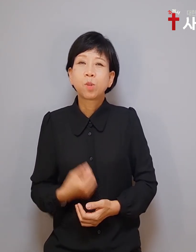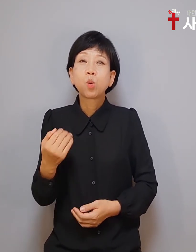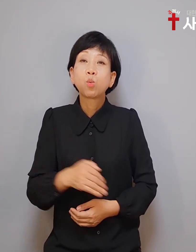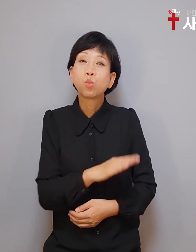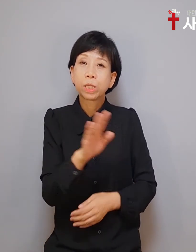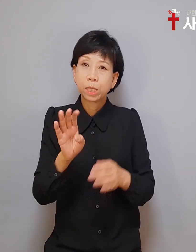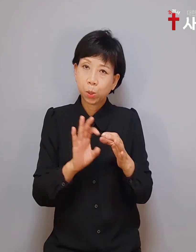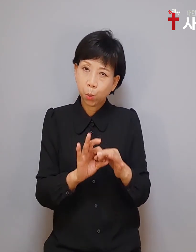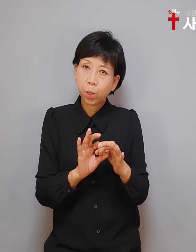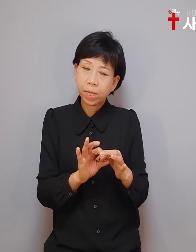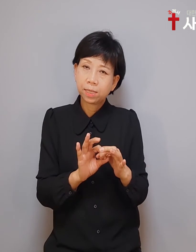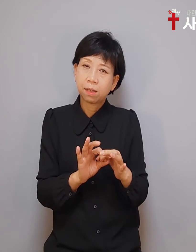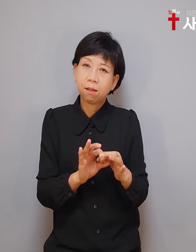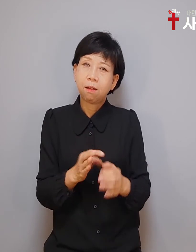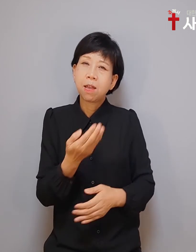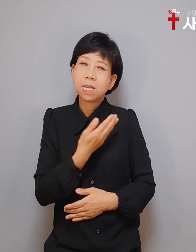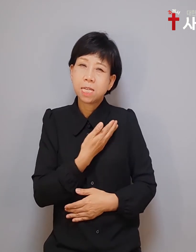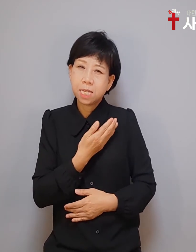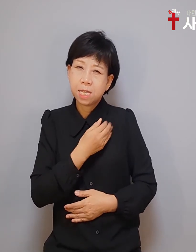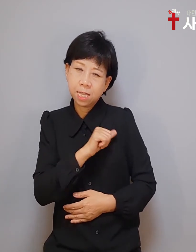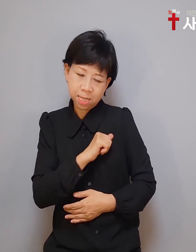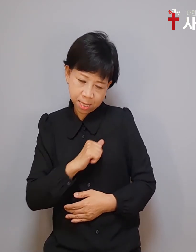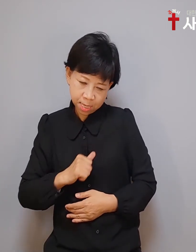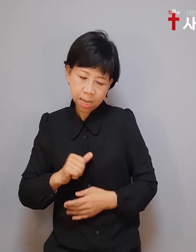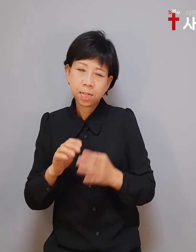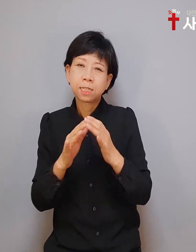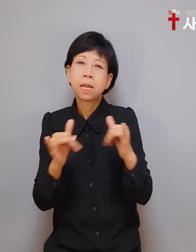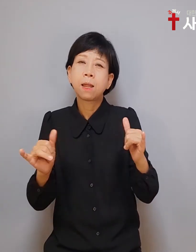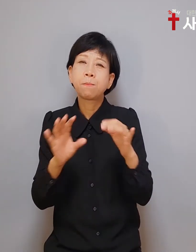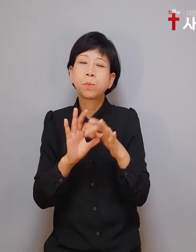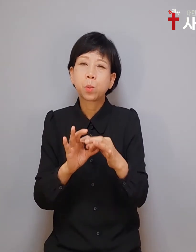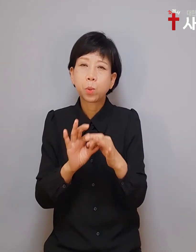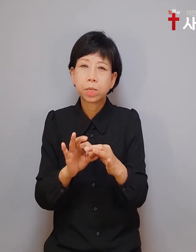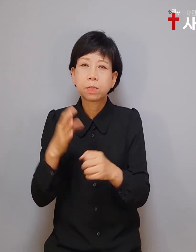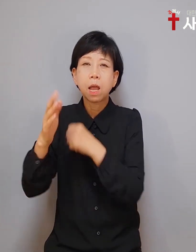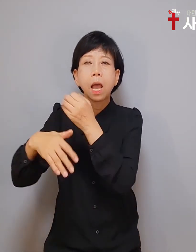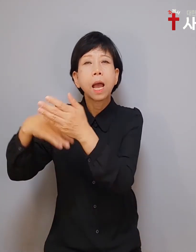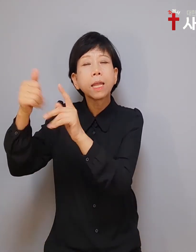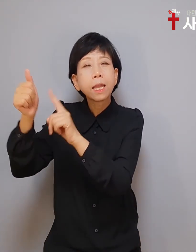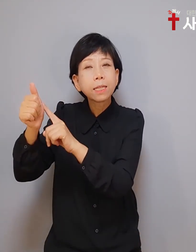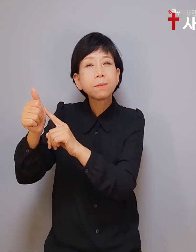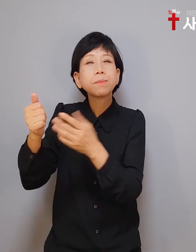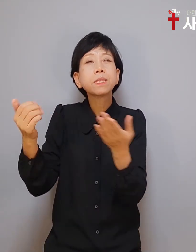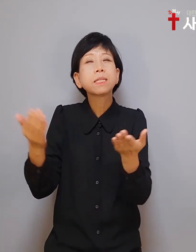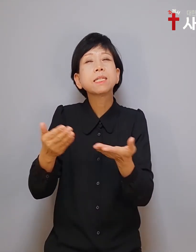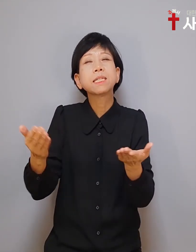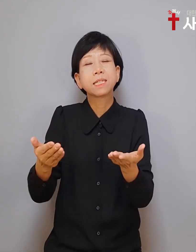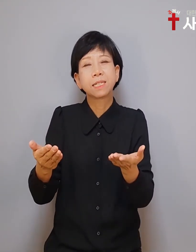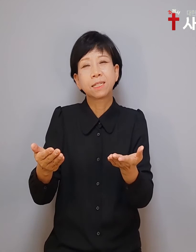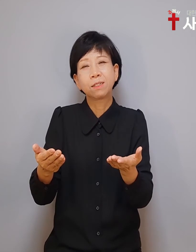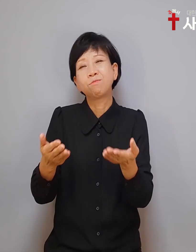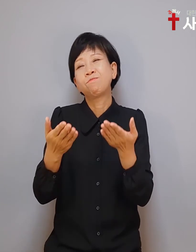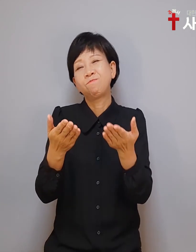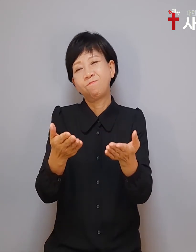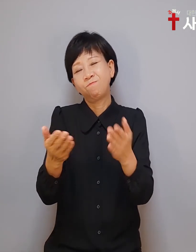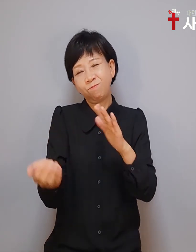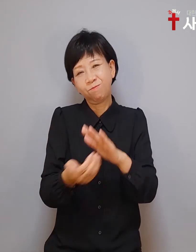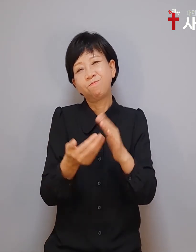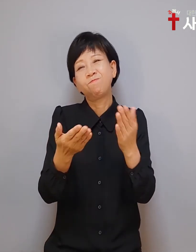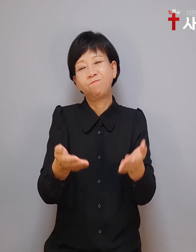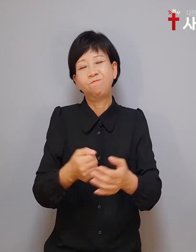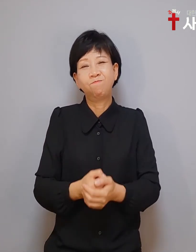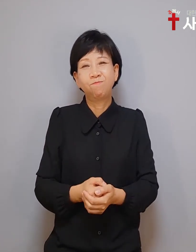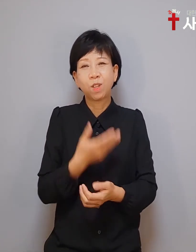동산 같겠고 물이 끊어지지 않은 샘 같을 것이라. 이런 축복이 있기를 바랍니다. 요즘